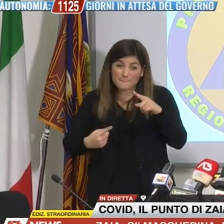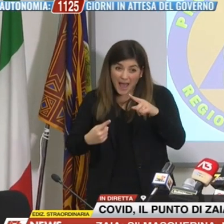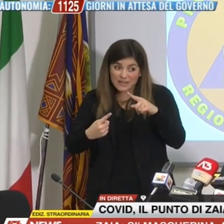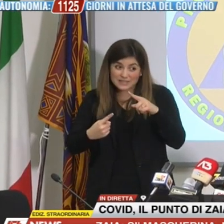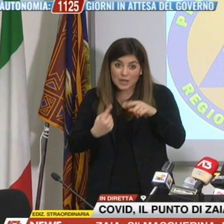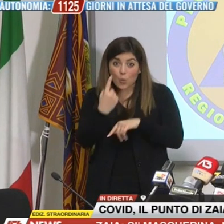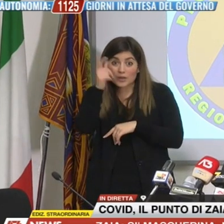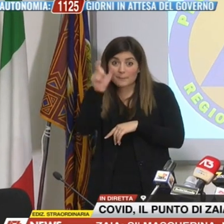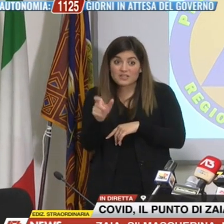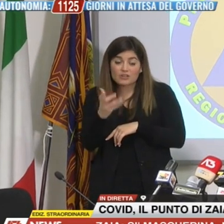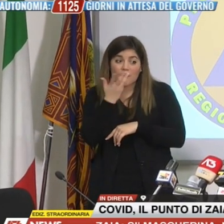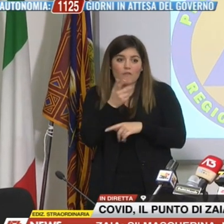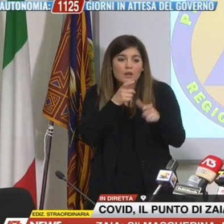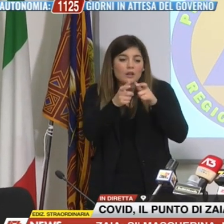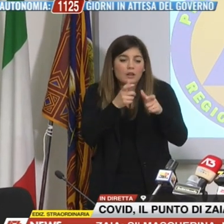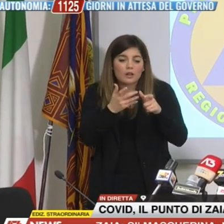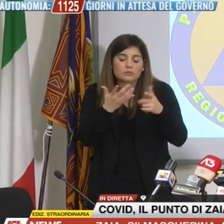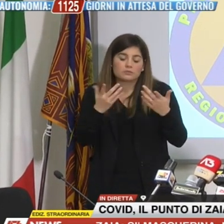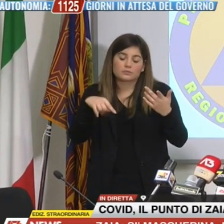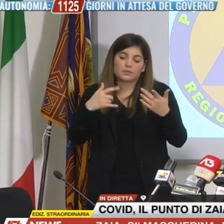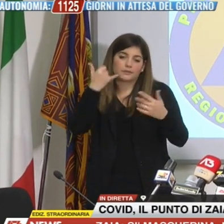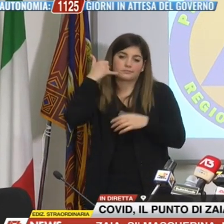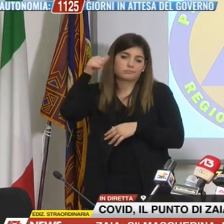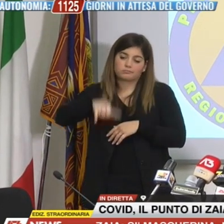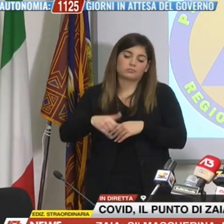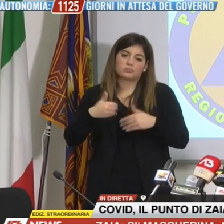però aveva bisogno di parlare con qualcuno, di